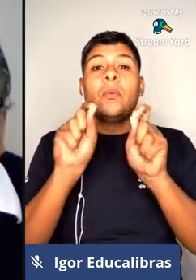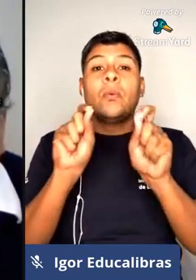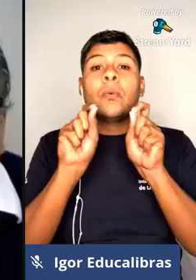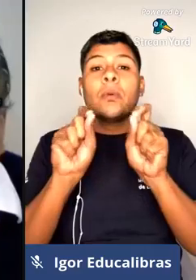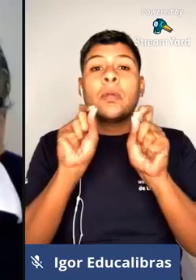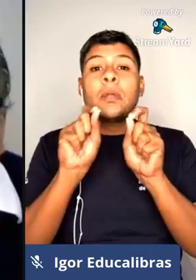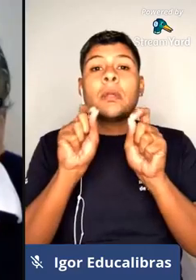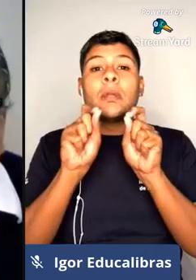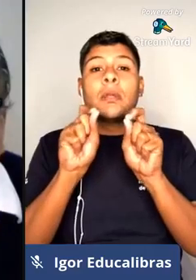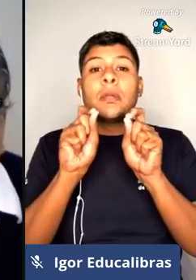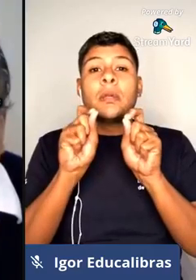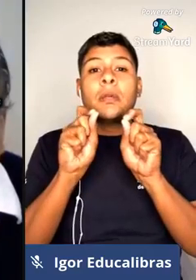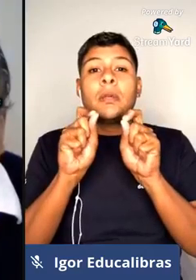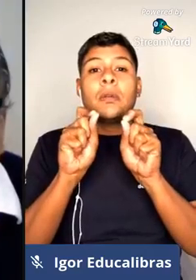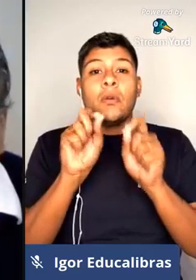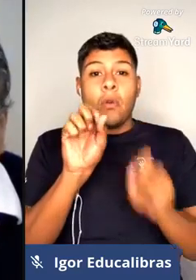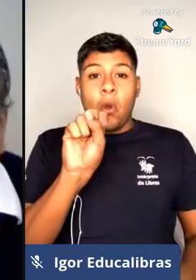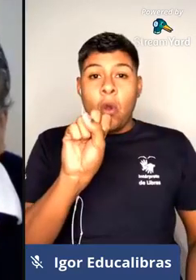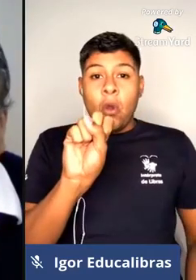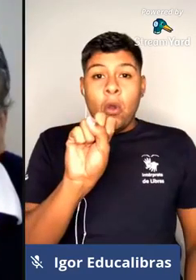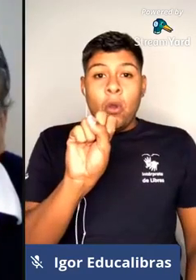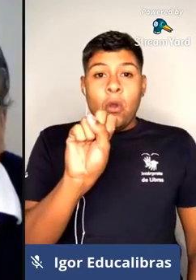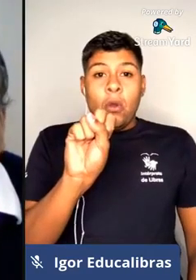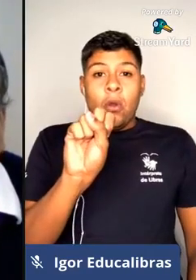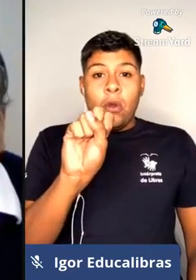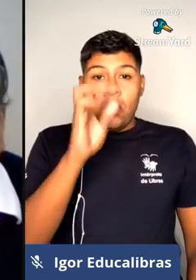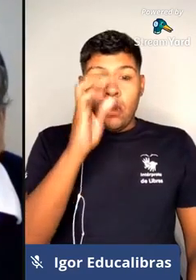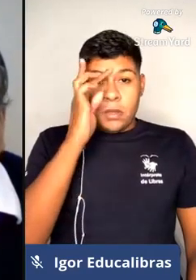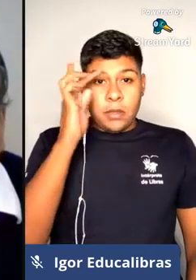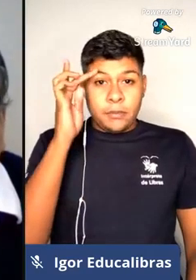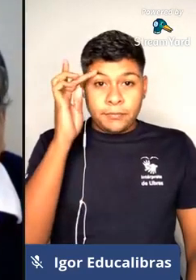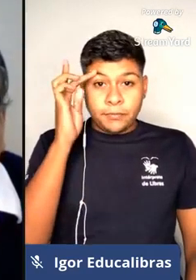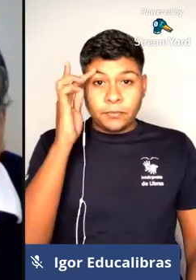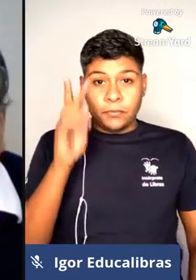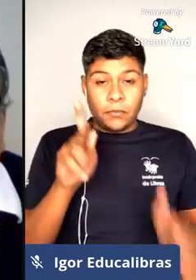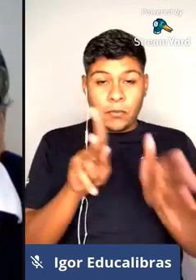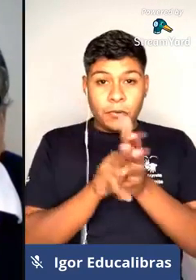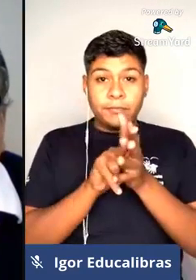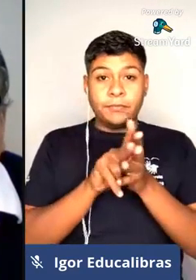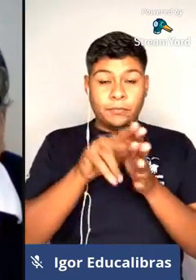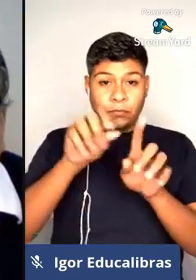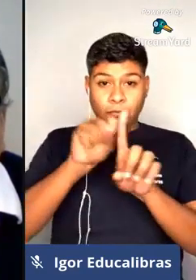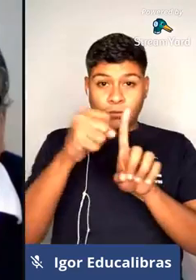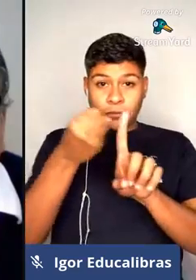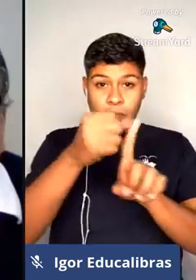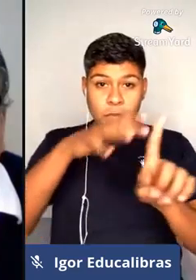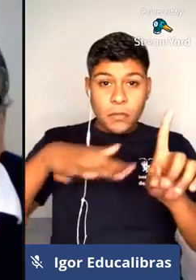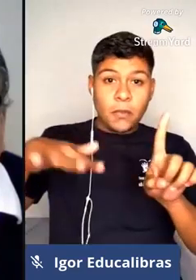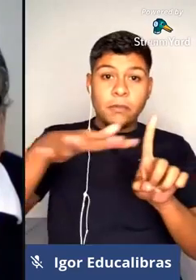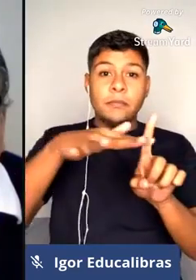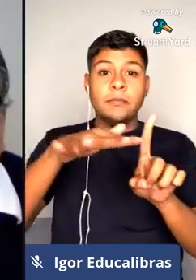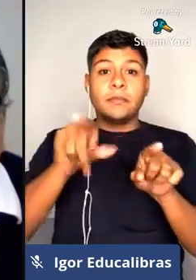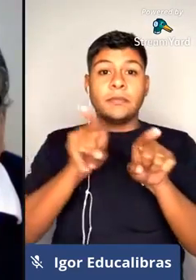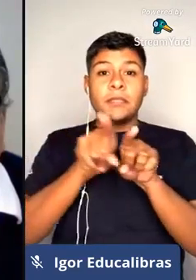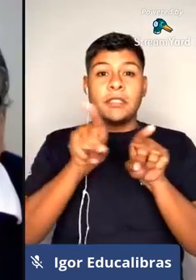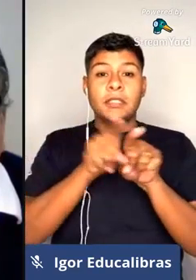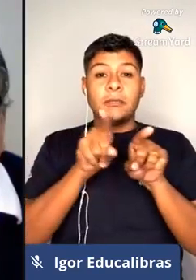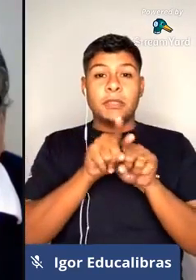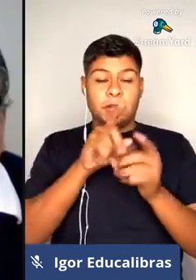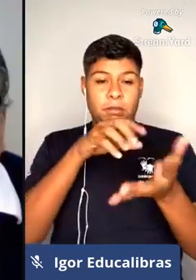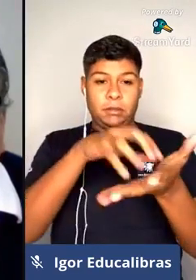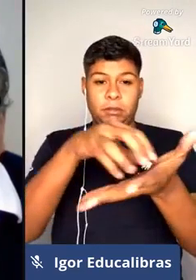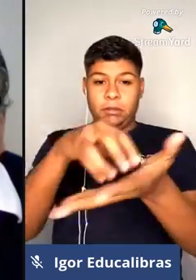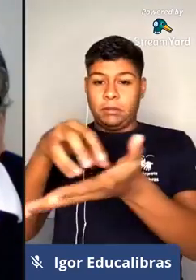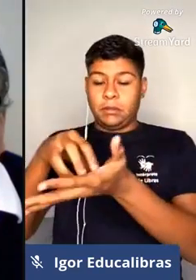além dos 8 pessoas da sociedade civil, a gente vai ter entidades